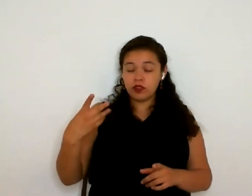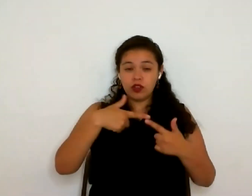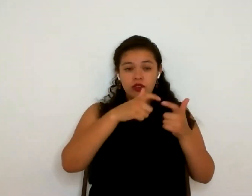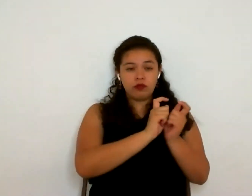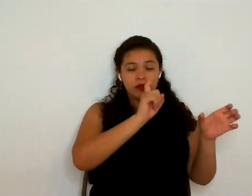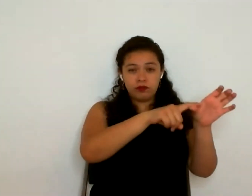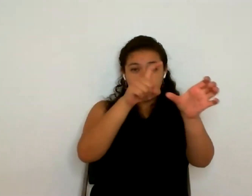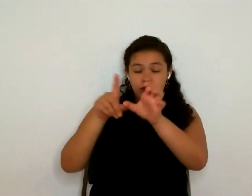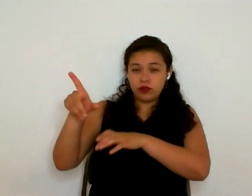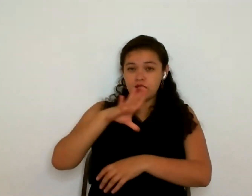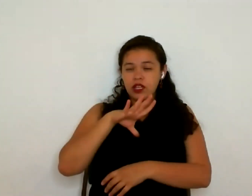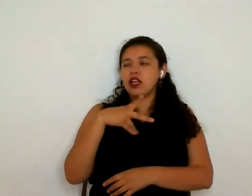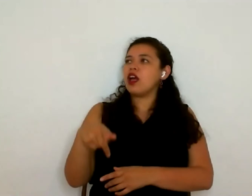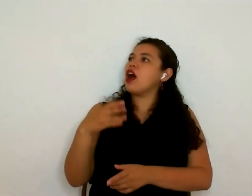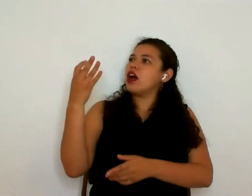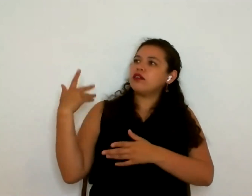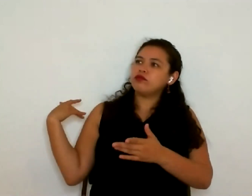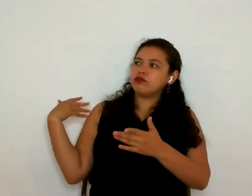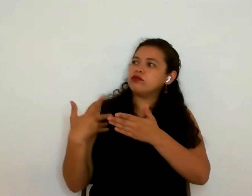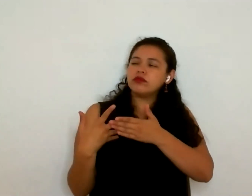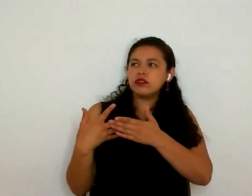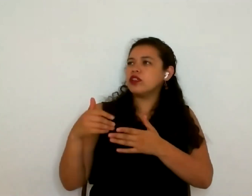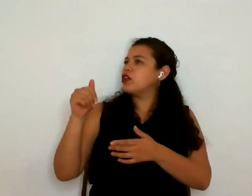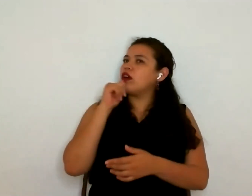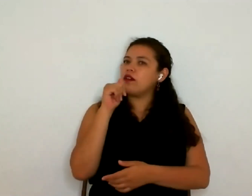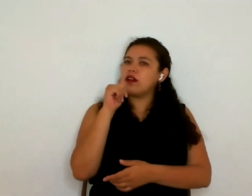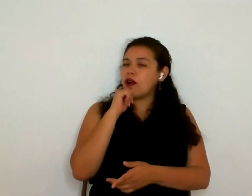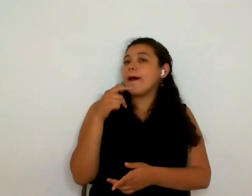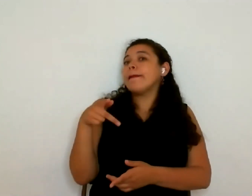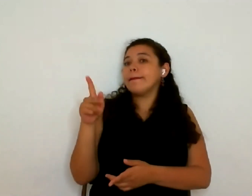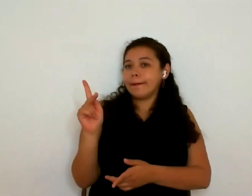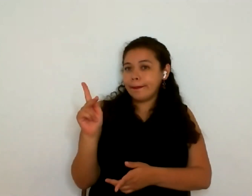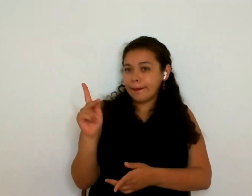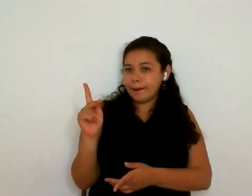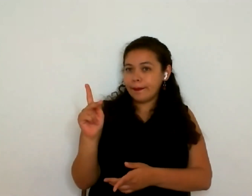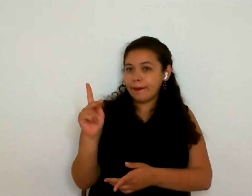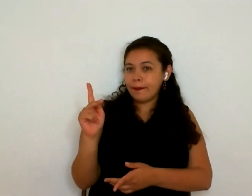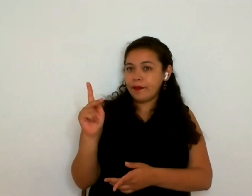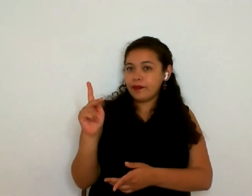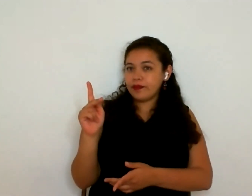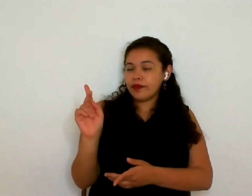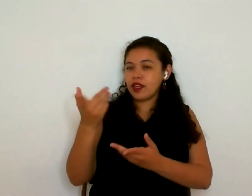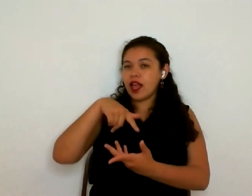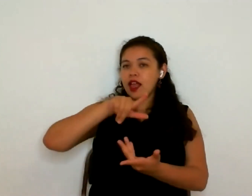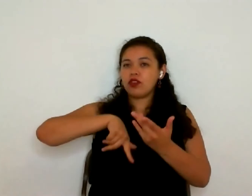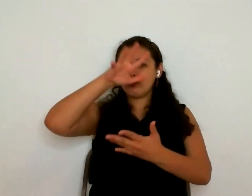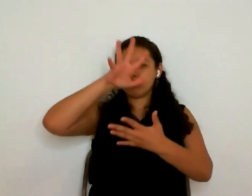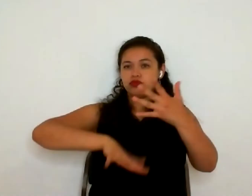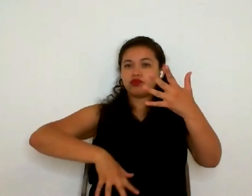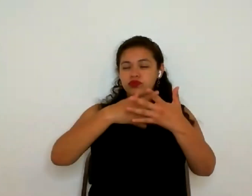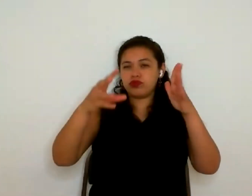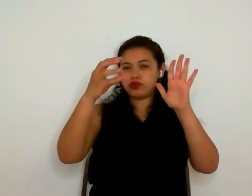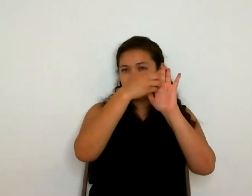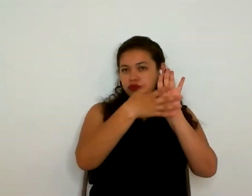no el momento no sin embargo este de la ficha por esta